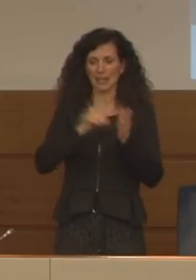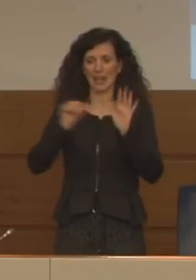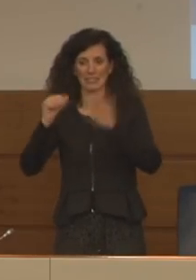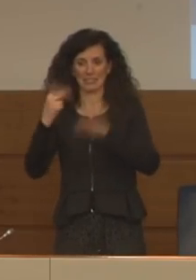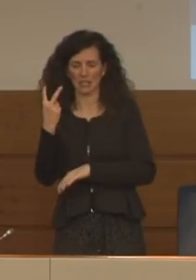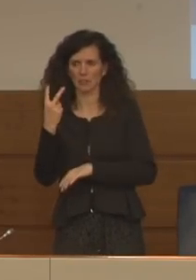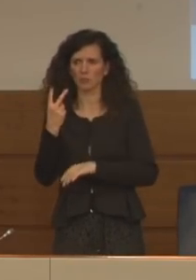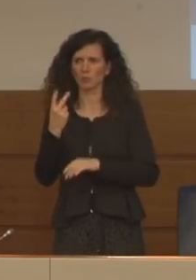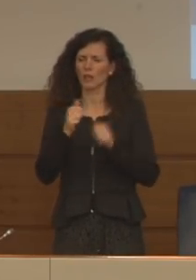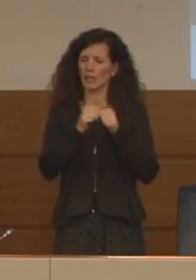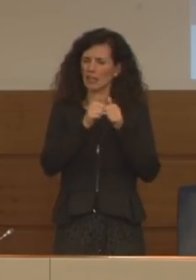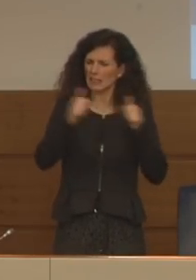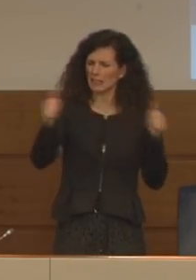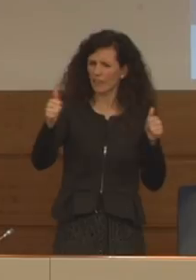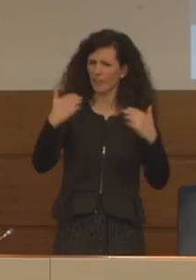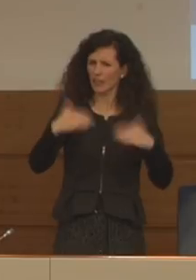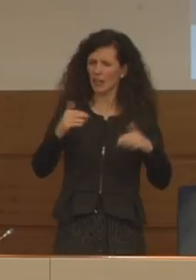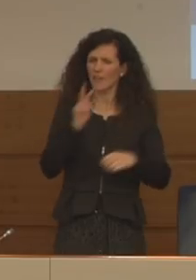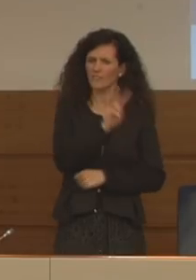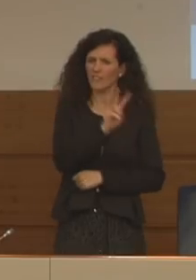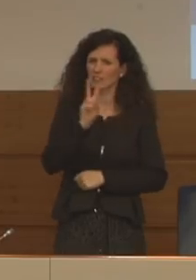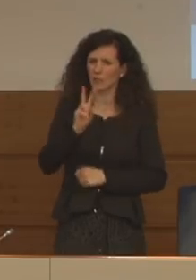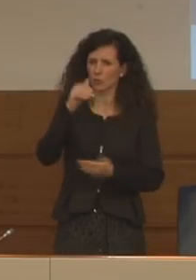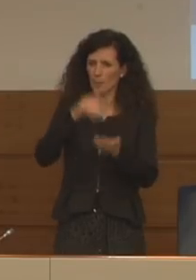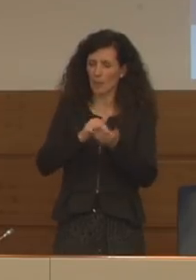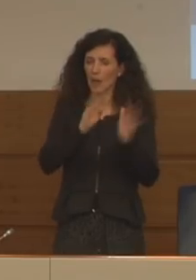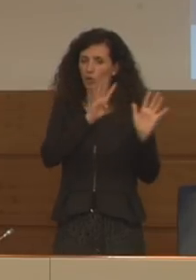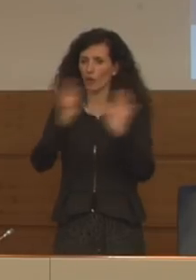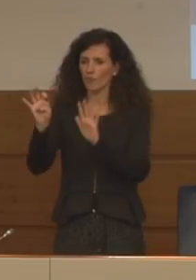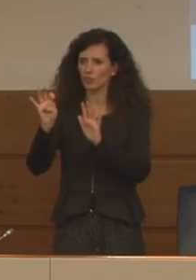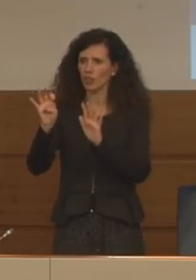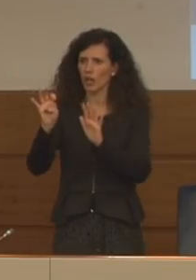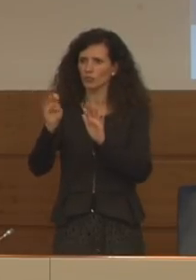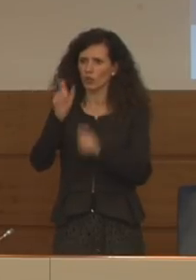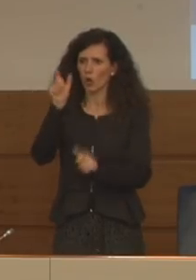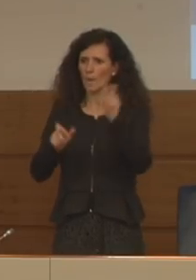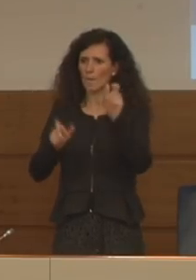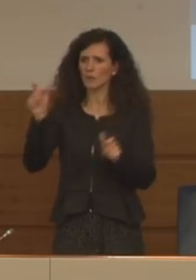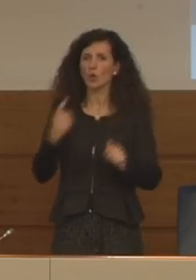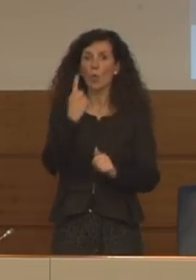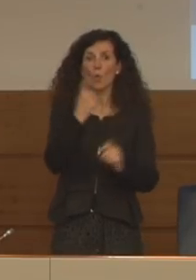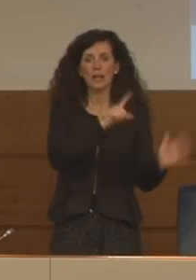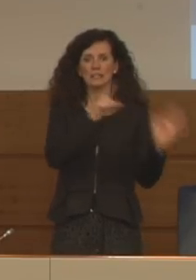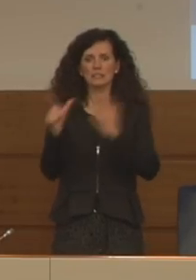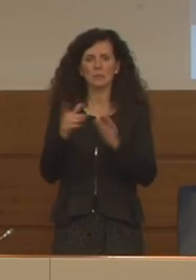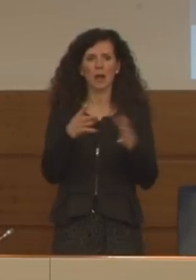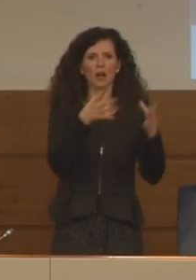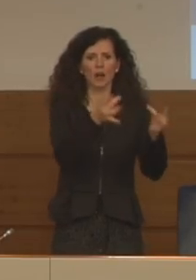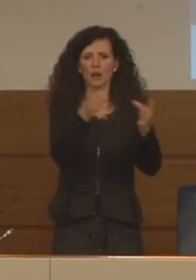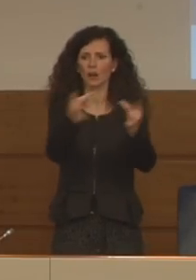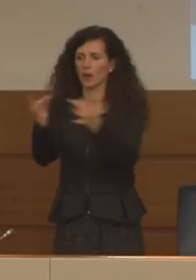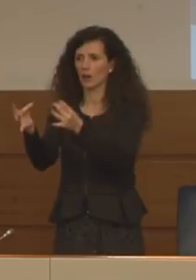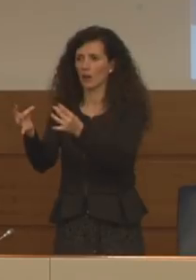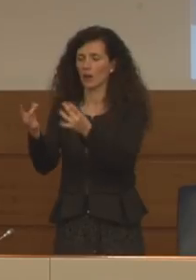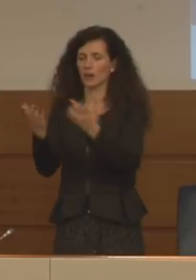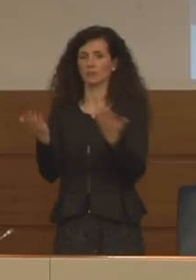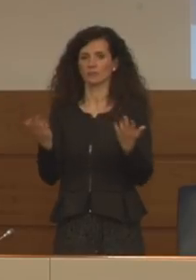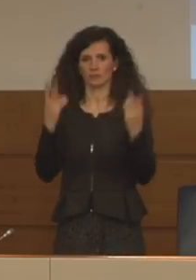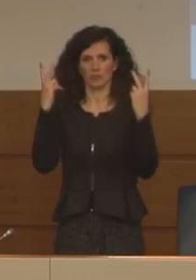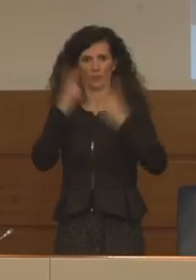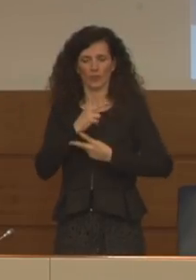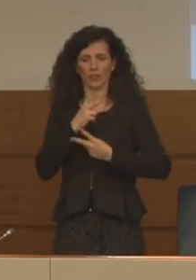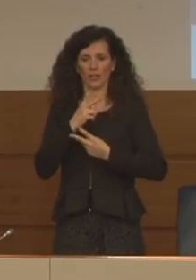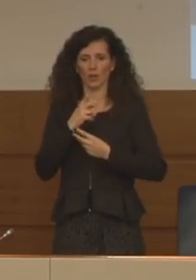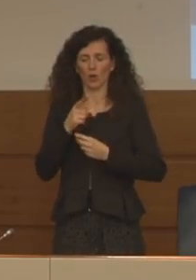la differenza novecento le persone che ma se prima la giusta è un numero che fa